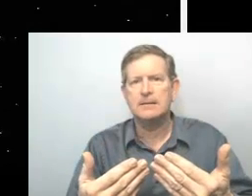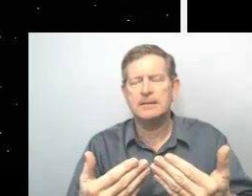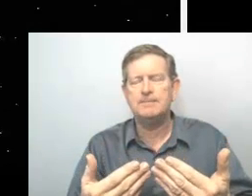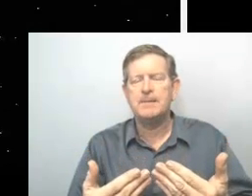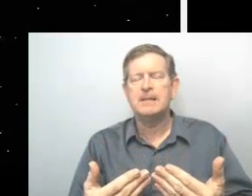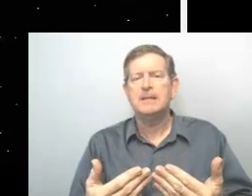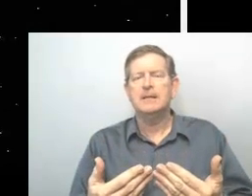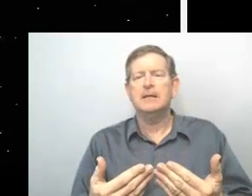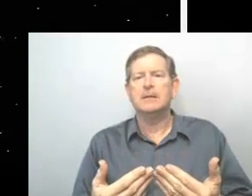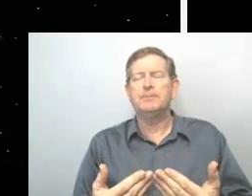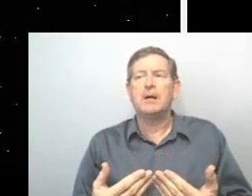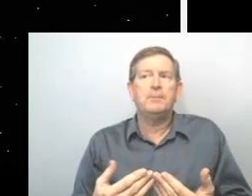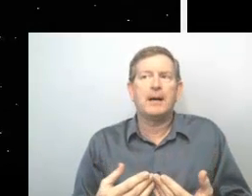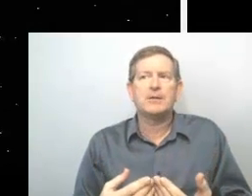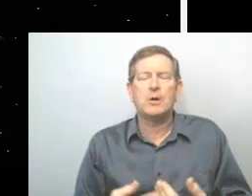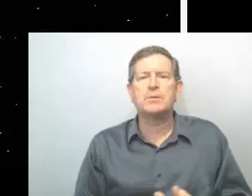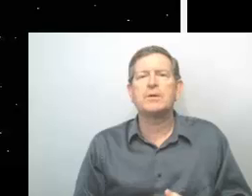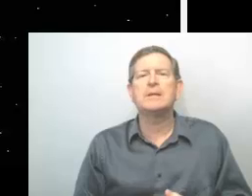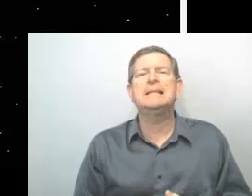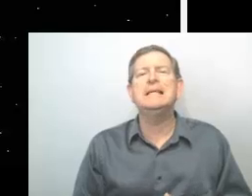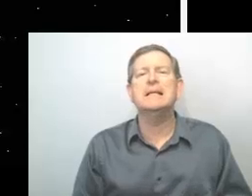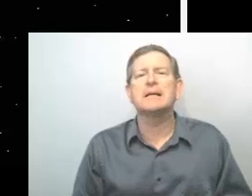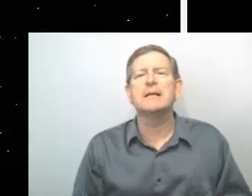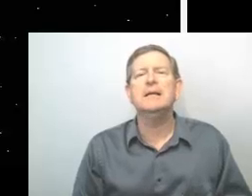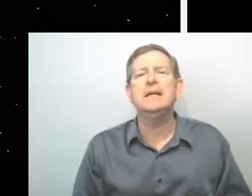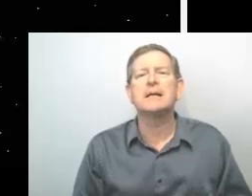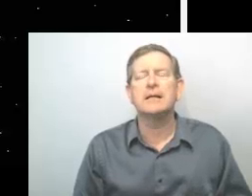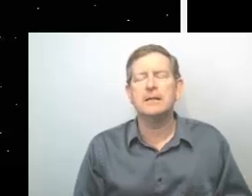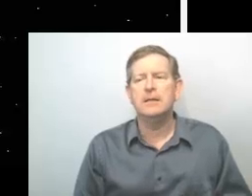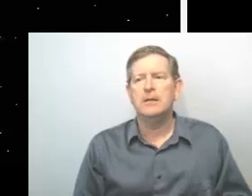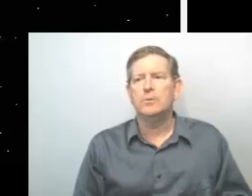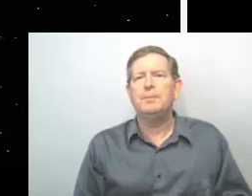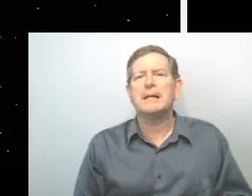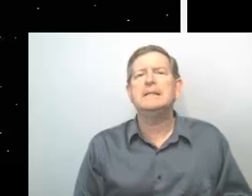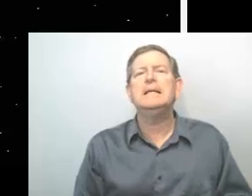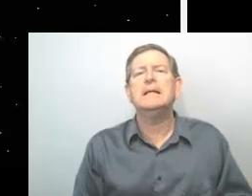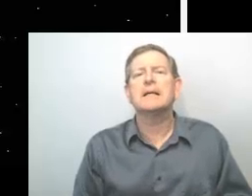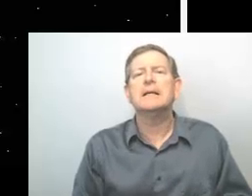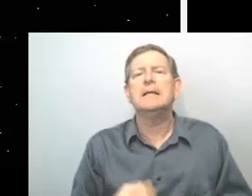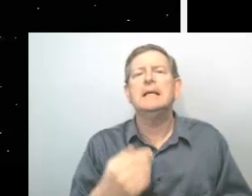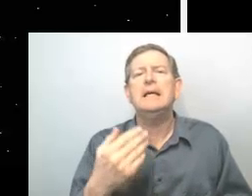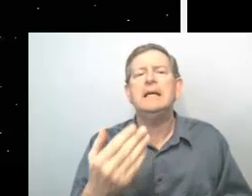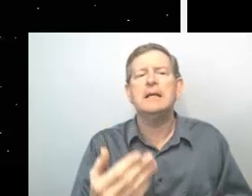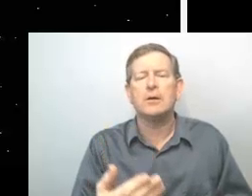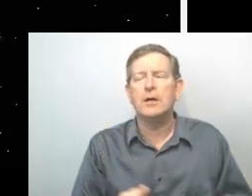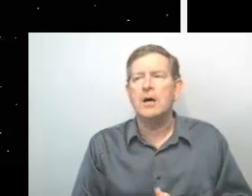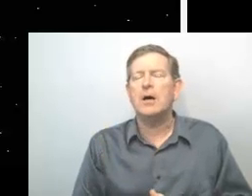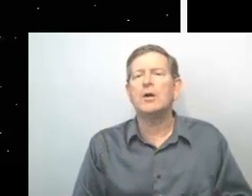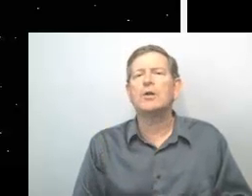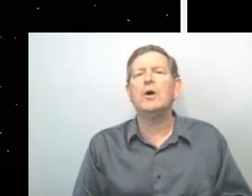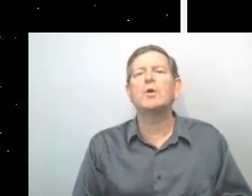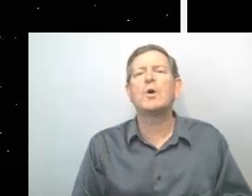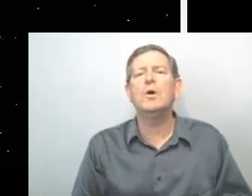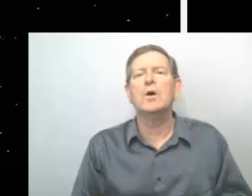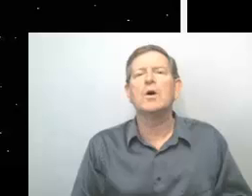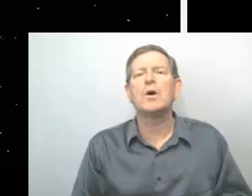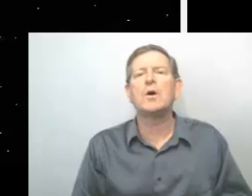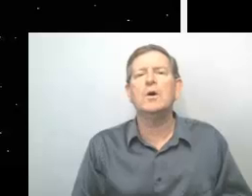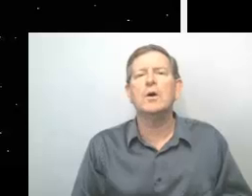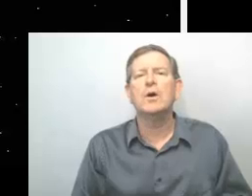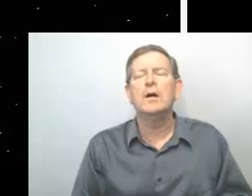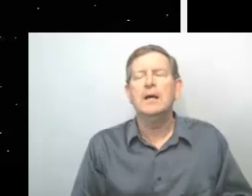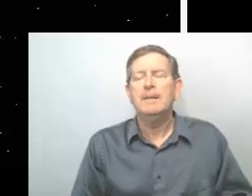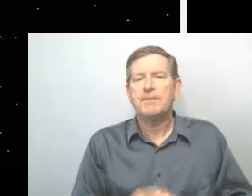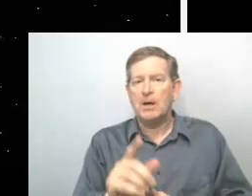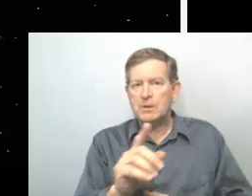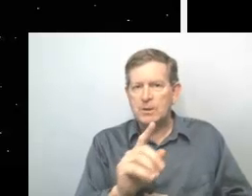et, hein, comme par exemple sortir, ir, hein, partir, ir, entendre,